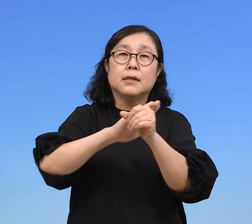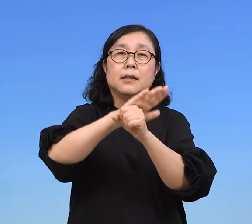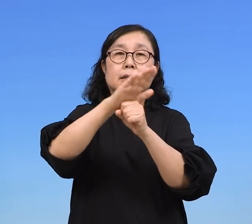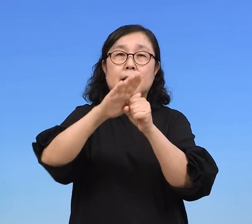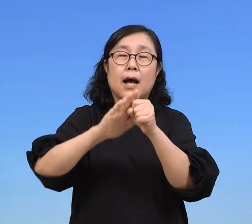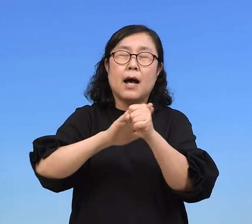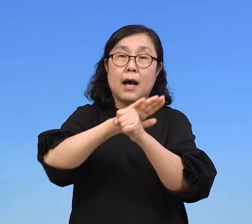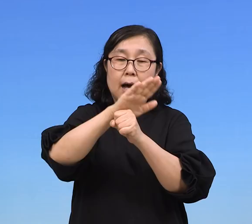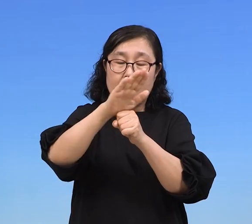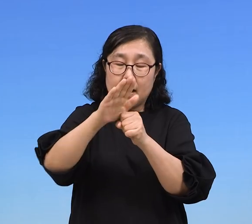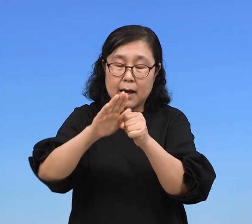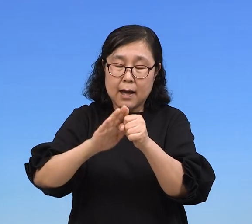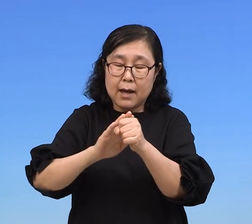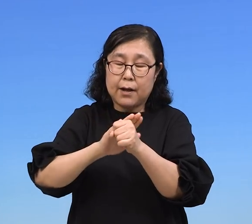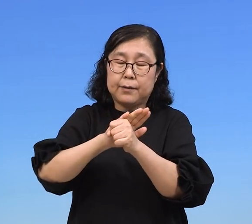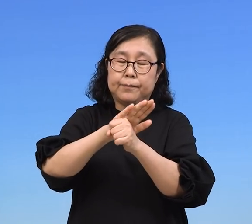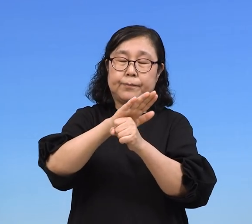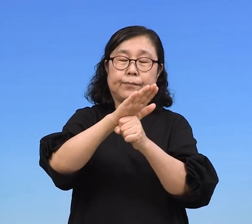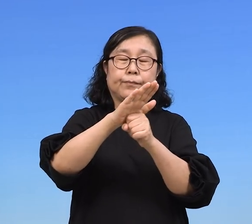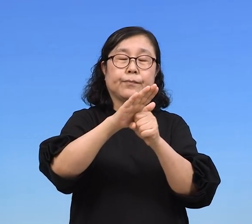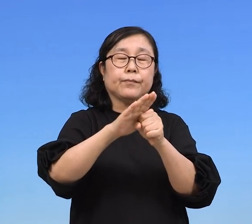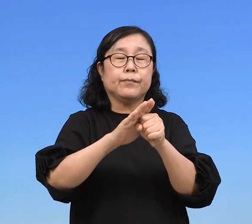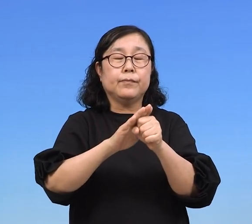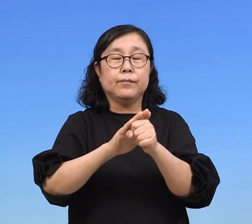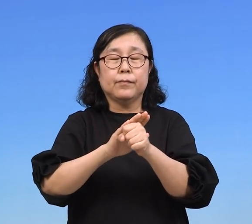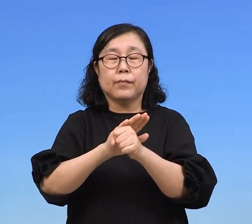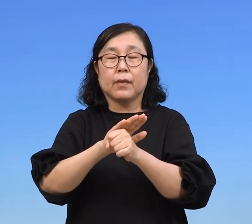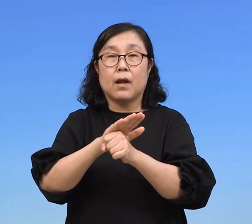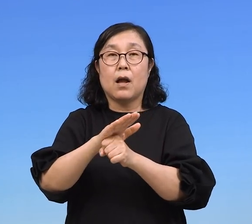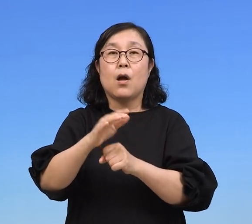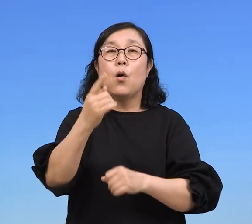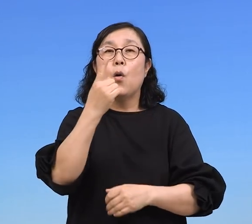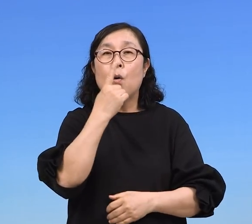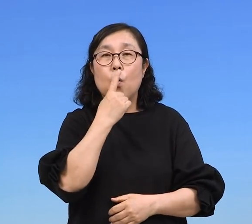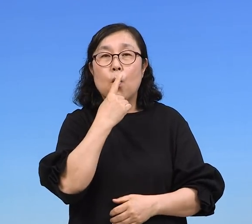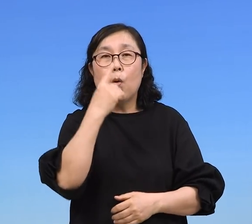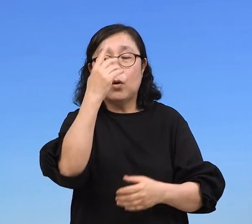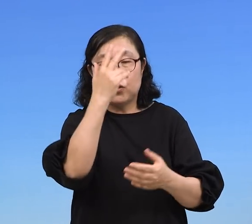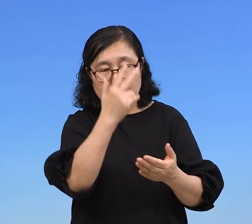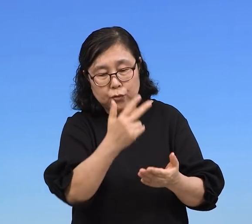십자가의 오 주님 채우소서.